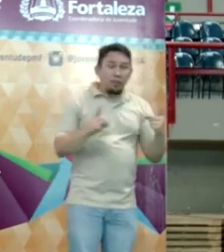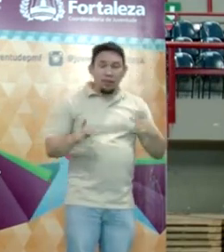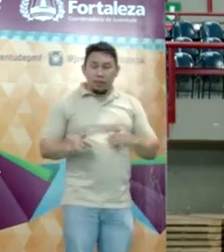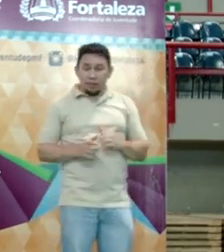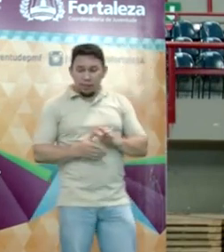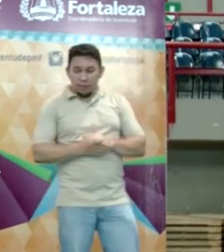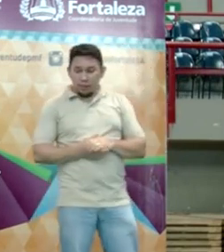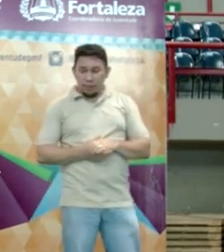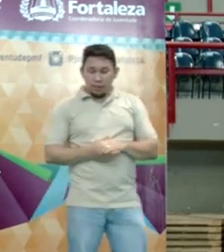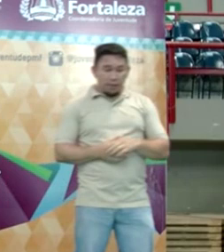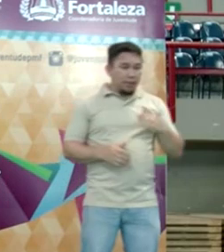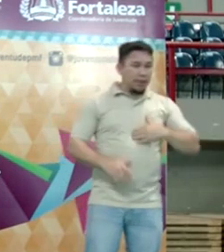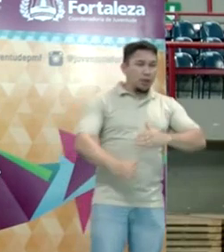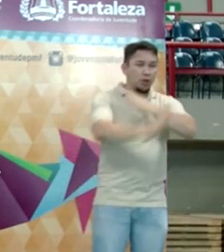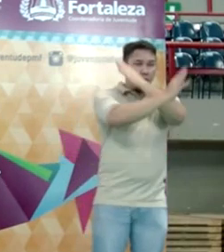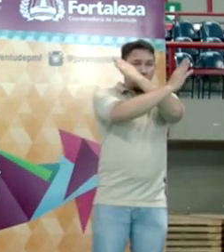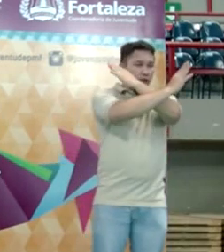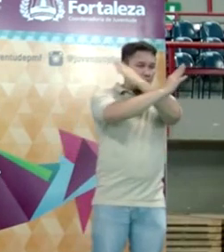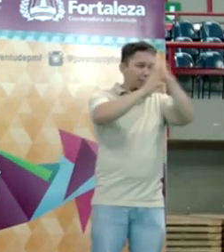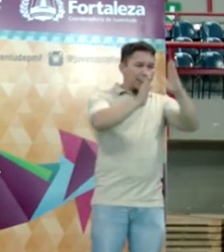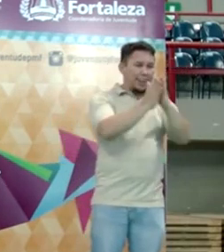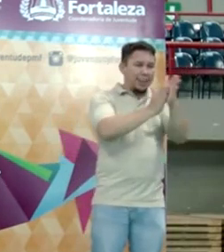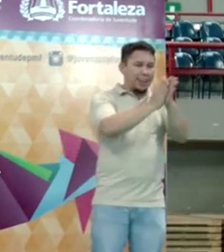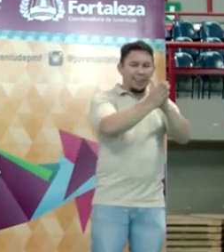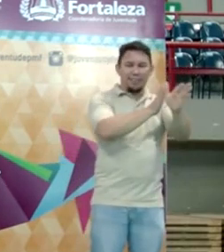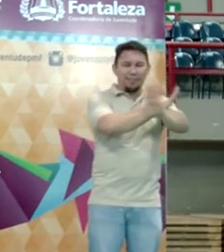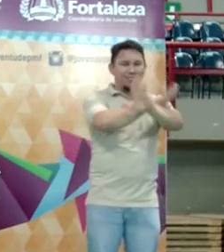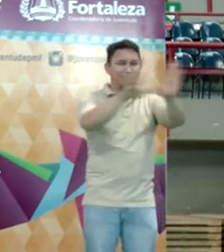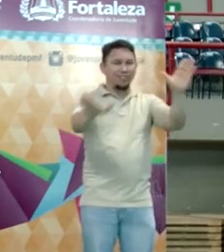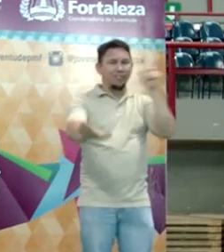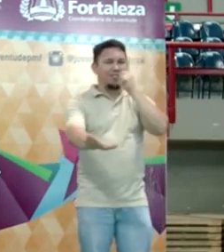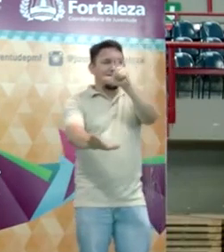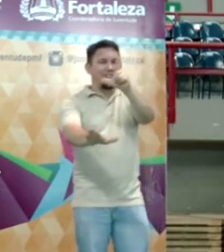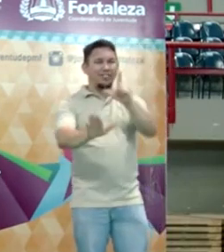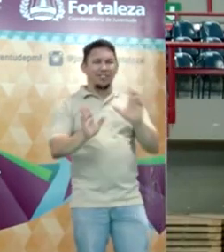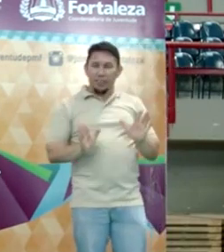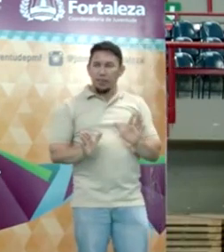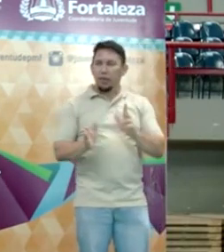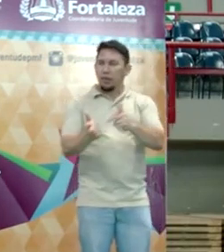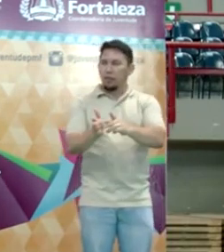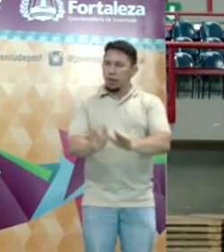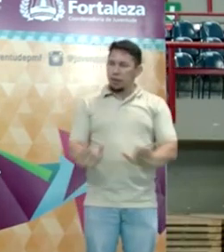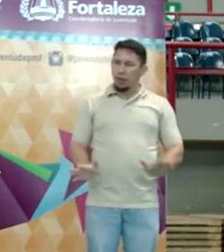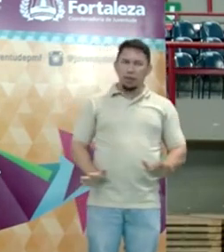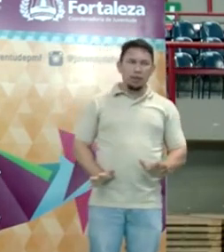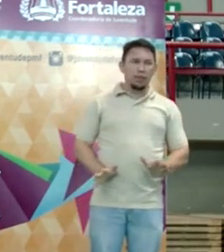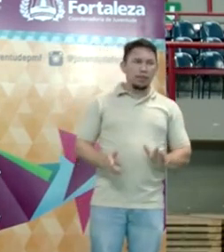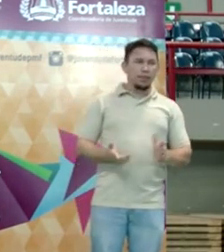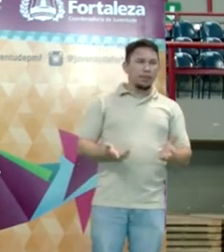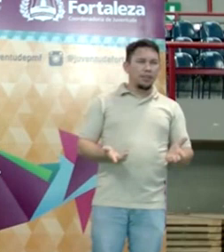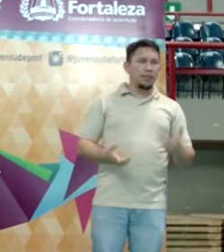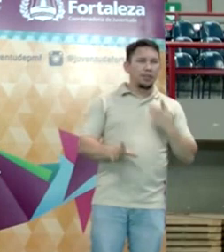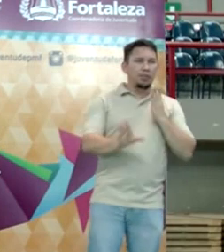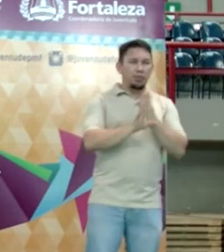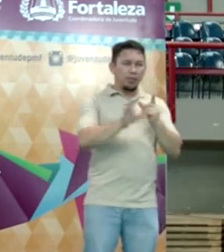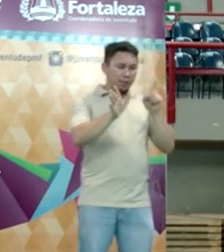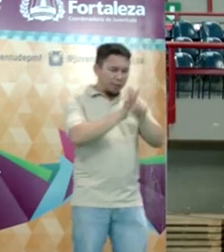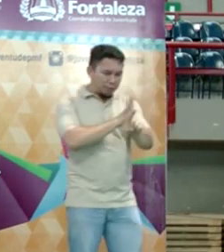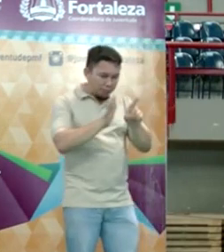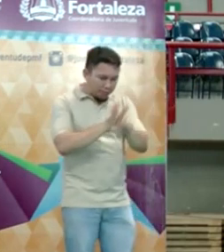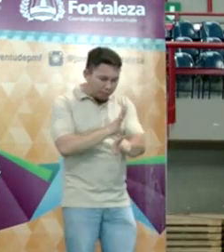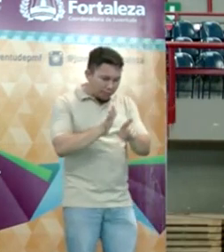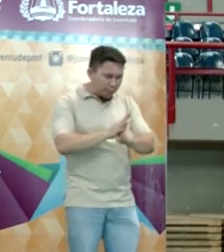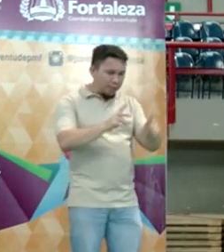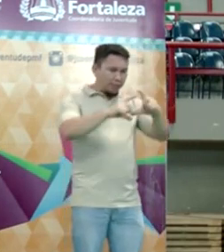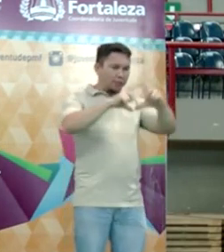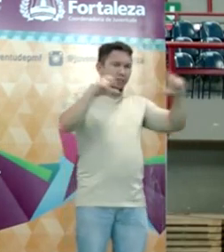milagrosamente você coloca ali regra de 3 e parece que já sai. É verdade. Porque a maior parte das questões, a maior parte